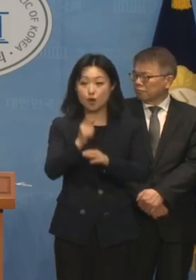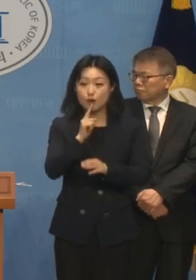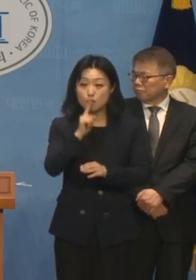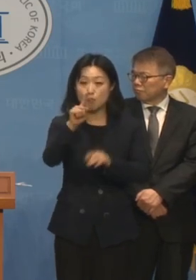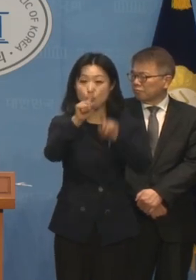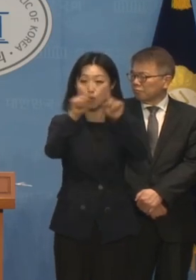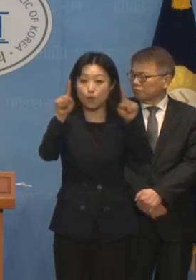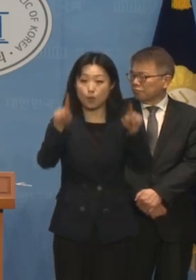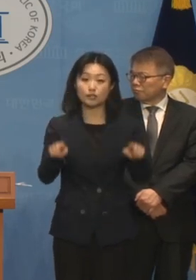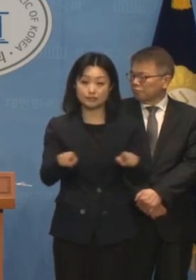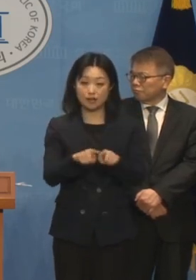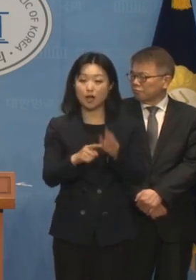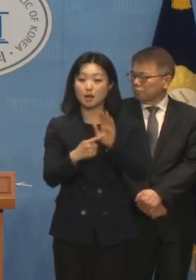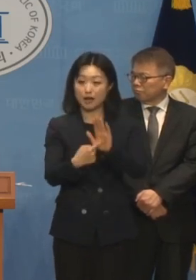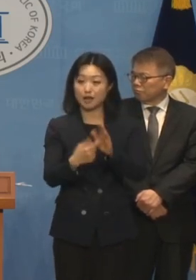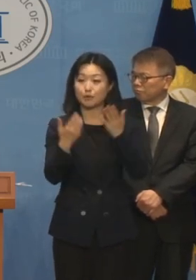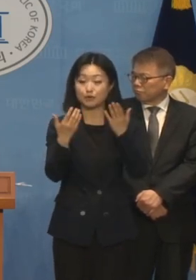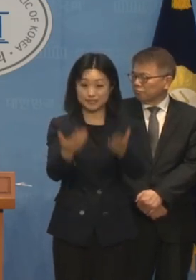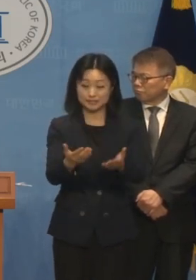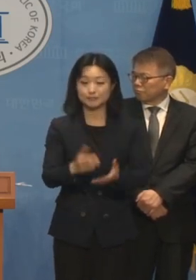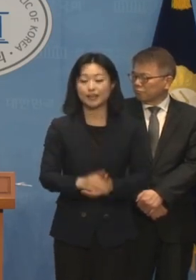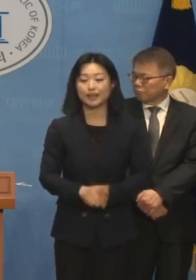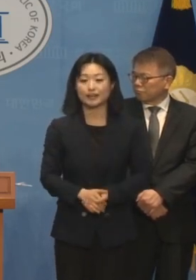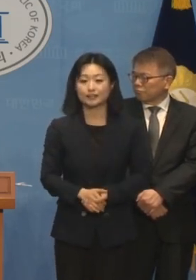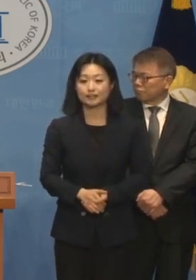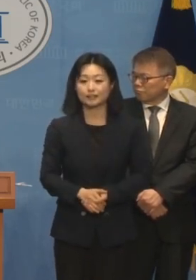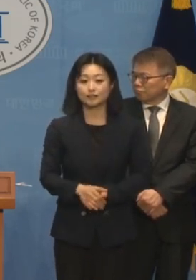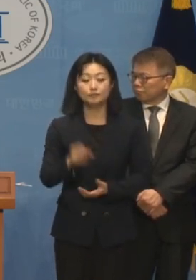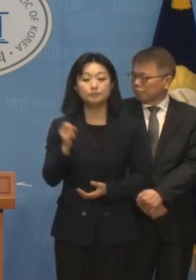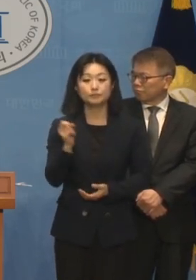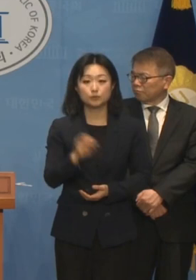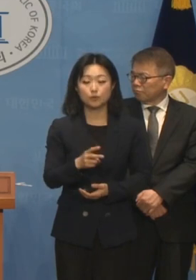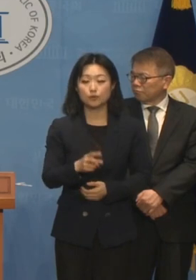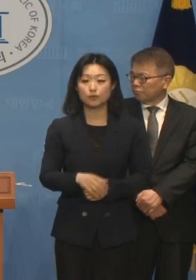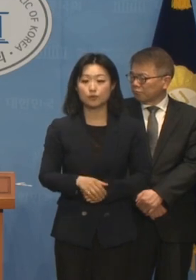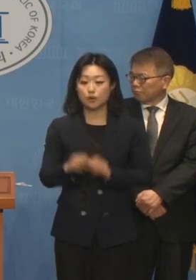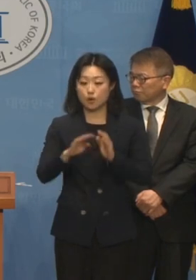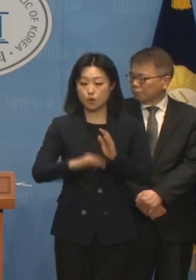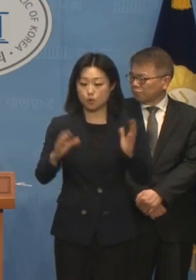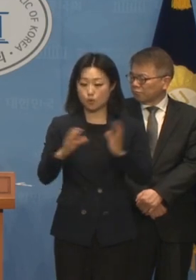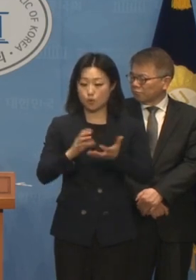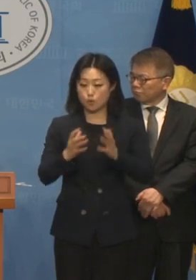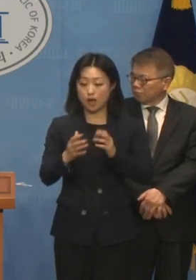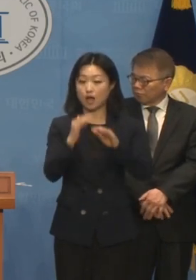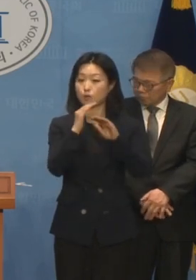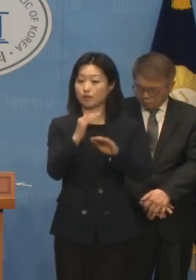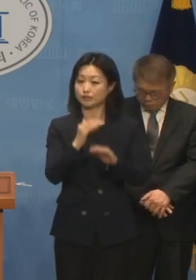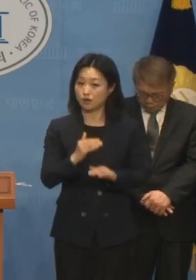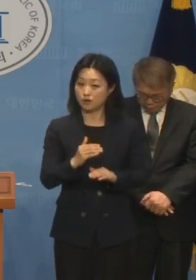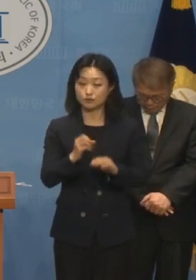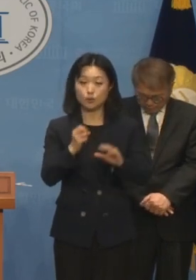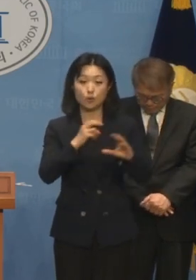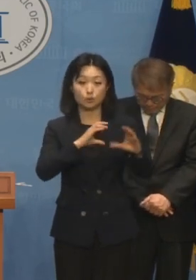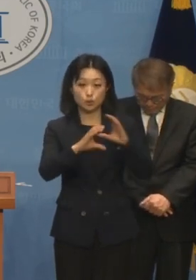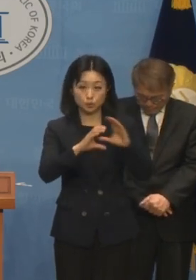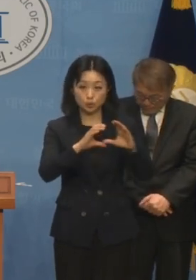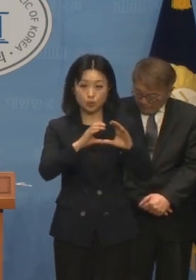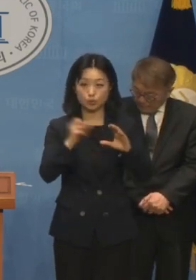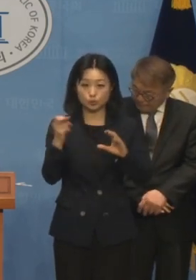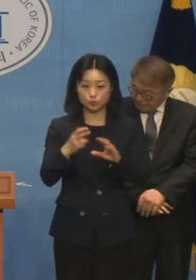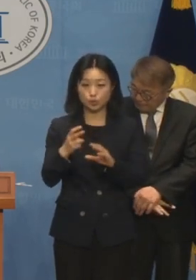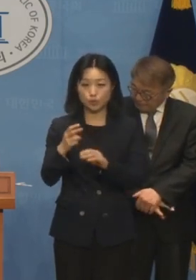보고서를 발표할 예정입니다. 아울러 공론화 과정과 소통, 수기,